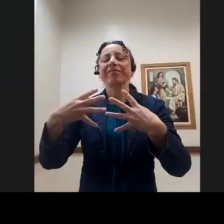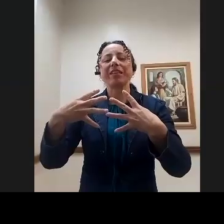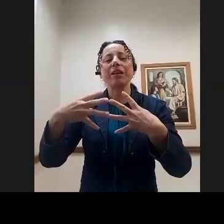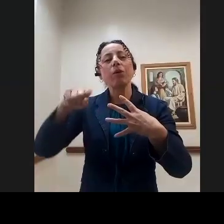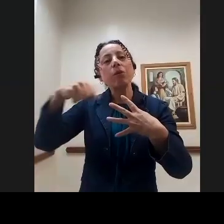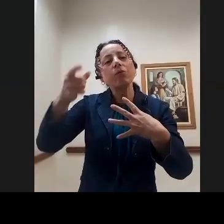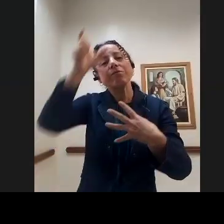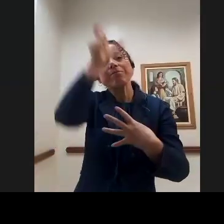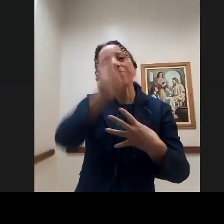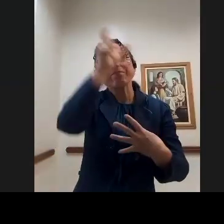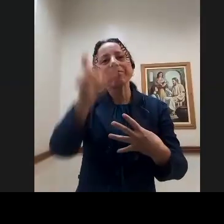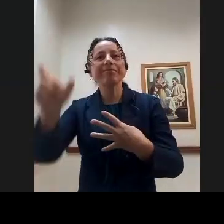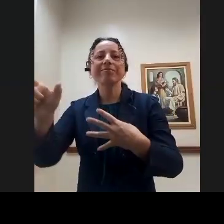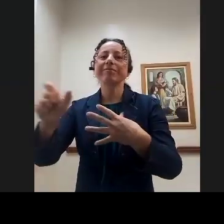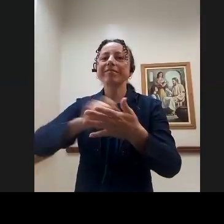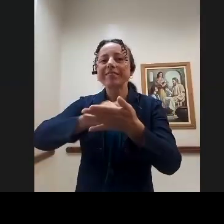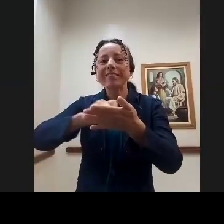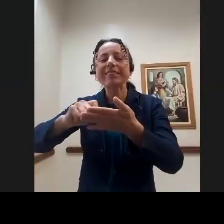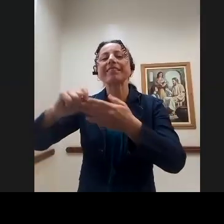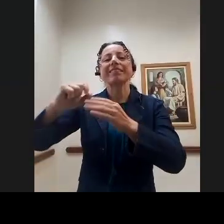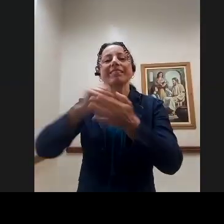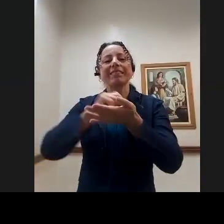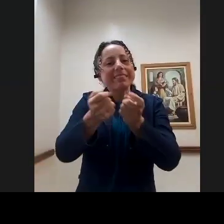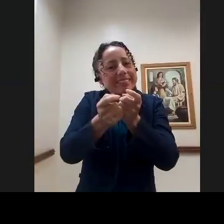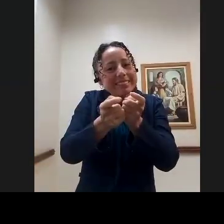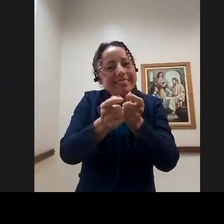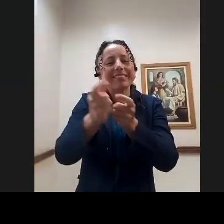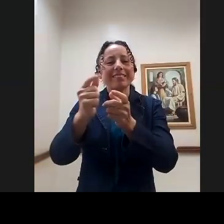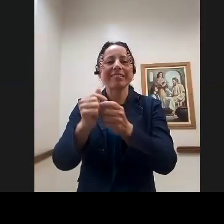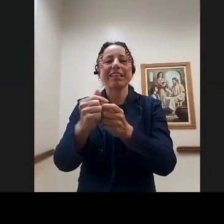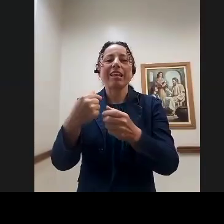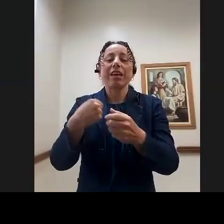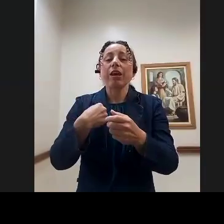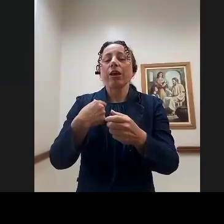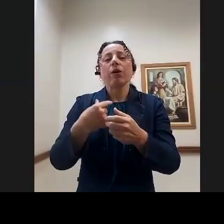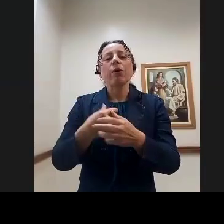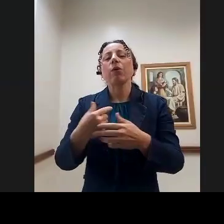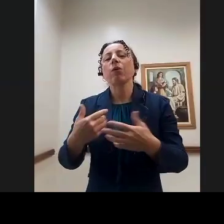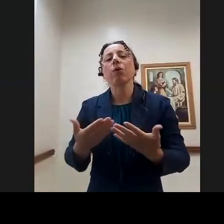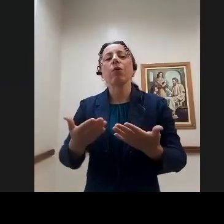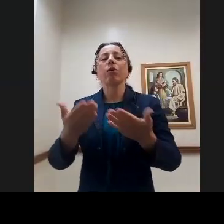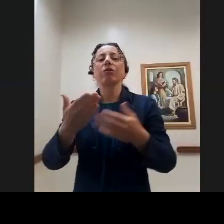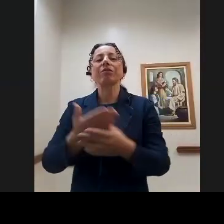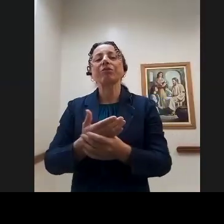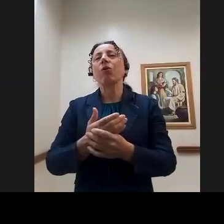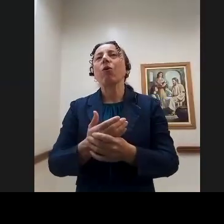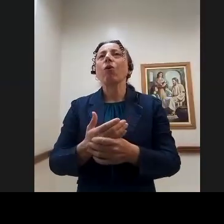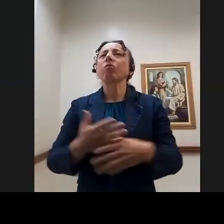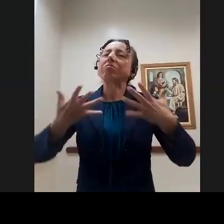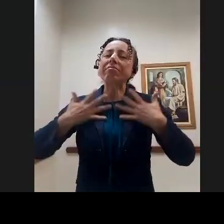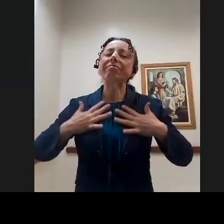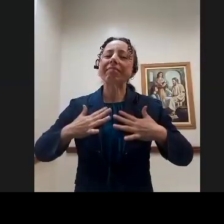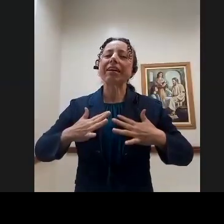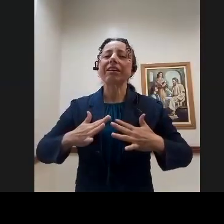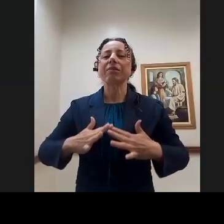quero compartilhar com vocês o meu testemunho, que eu só estou tranquila que ela está longe de mim, porque eu sei que a obra